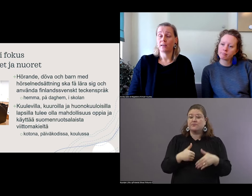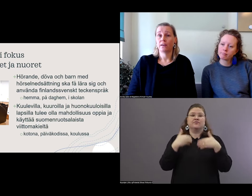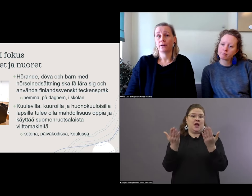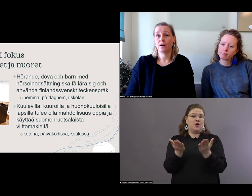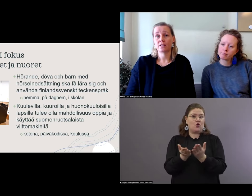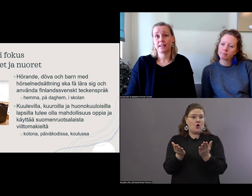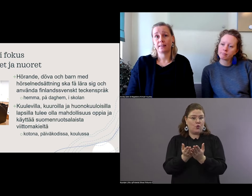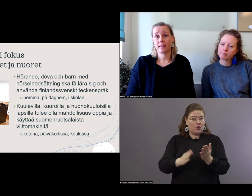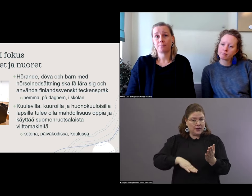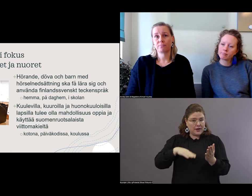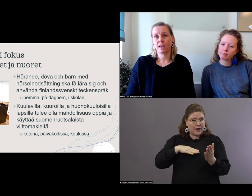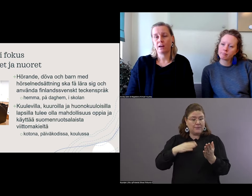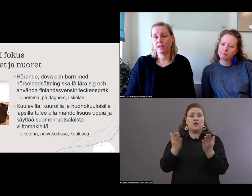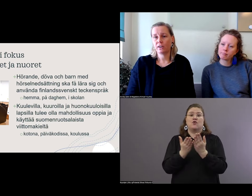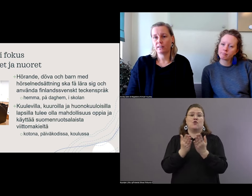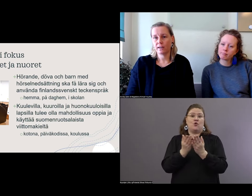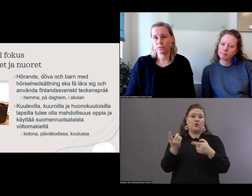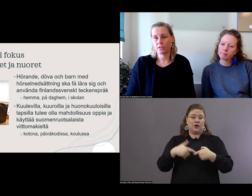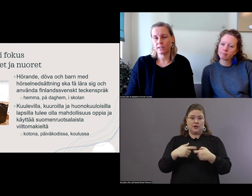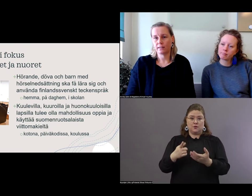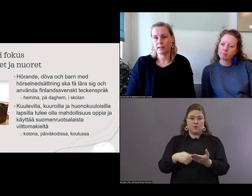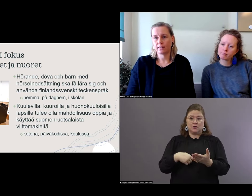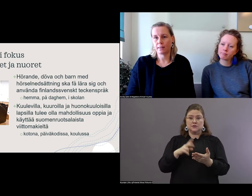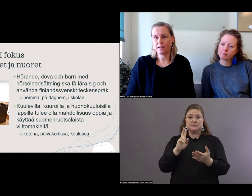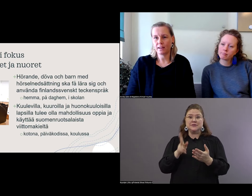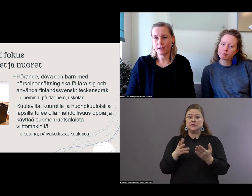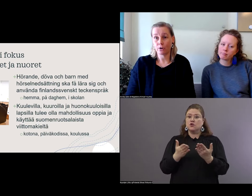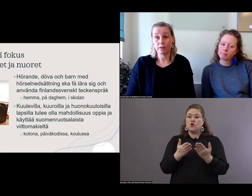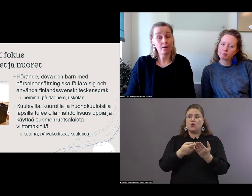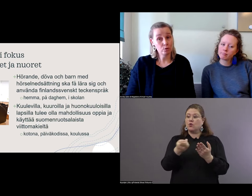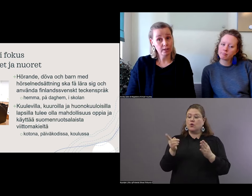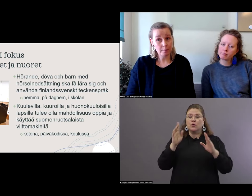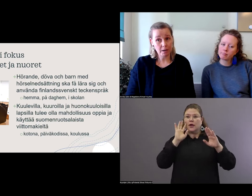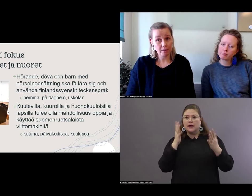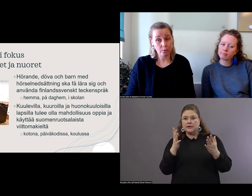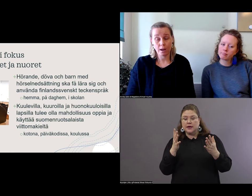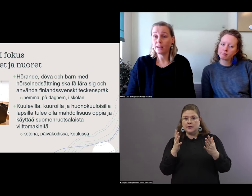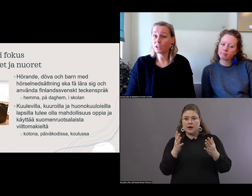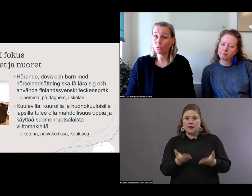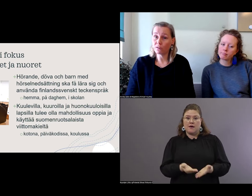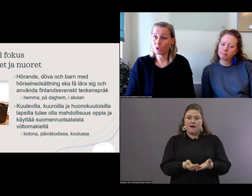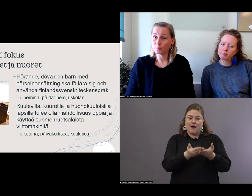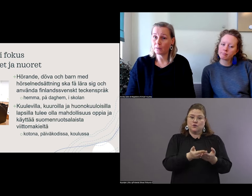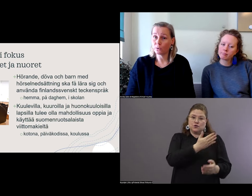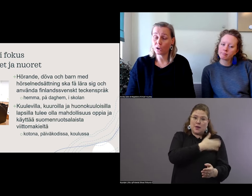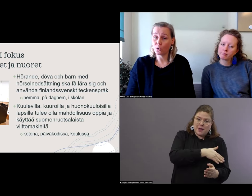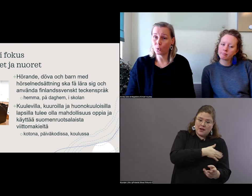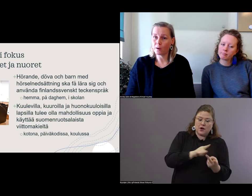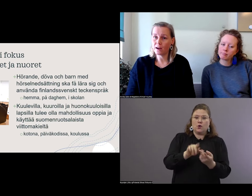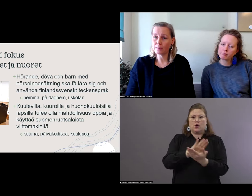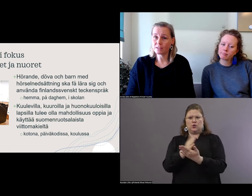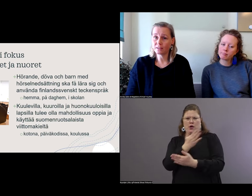se haaste, että ei aina ole tietoa siitä, että mitä eroa on avustajapalveluilla ja